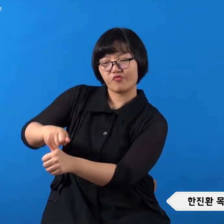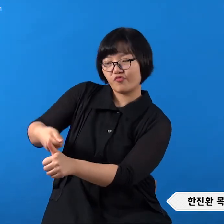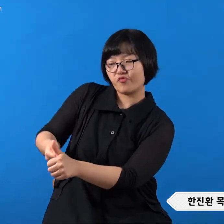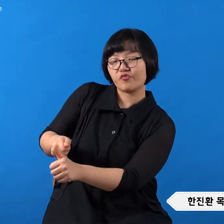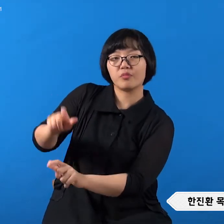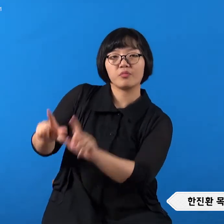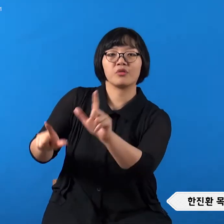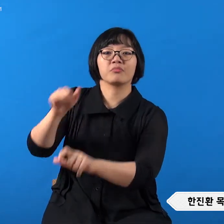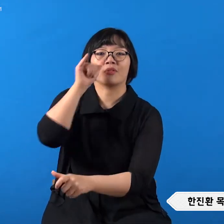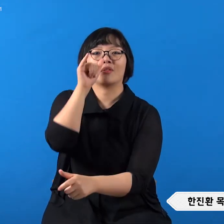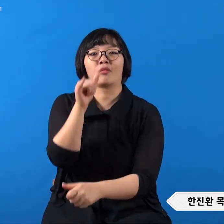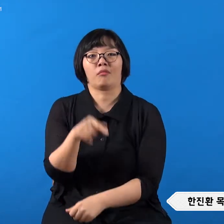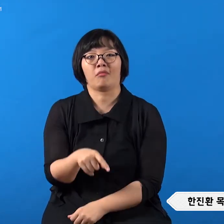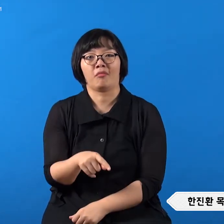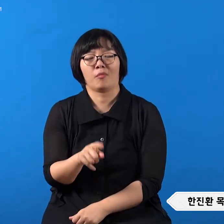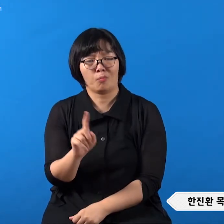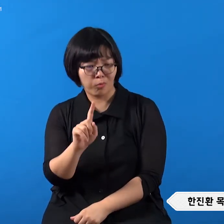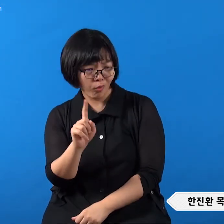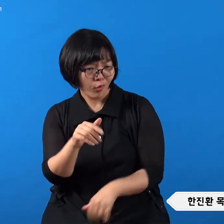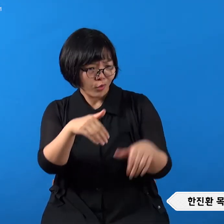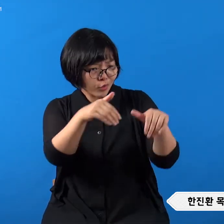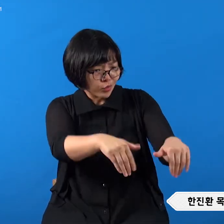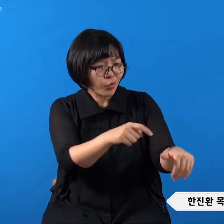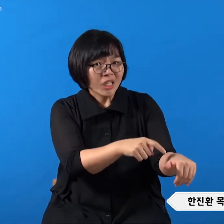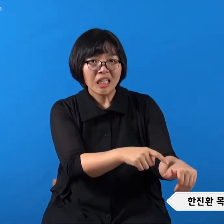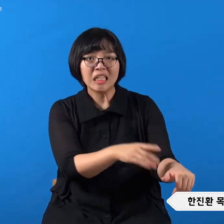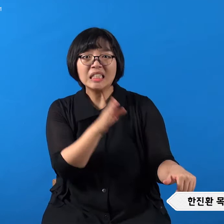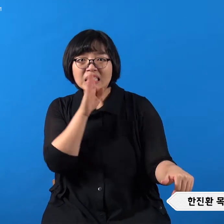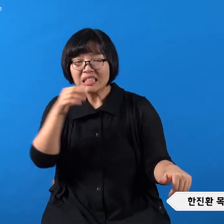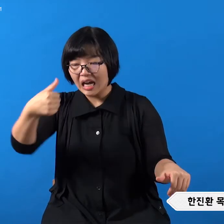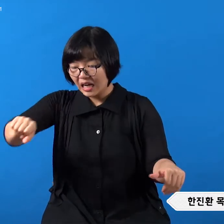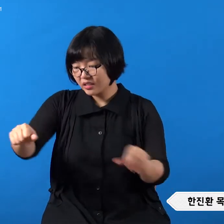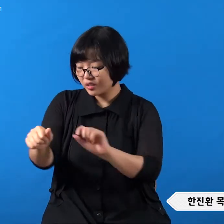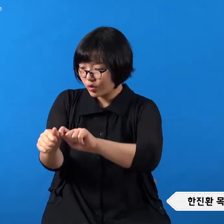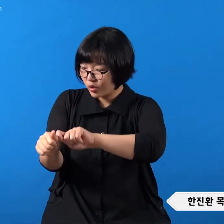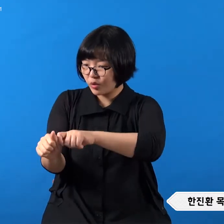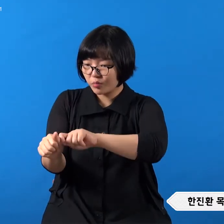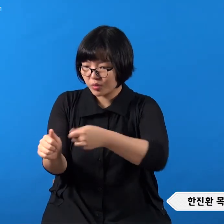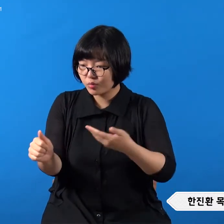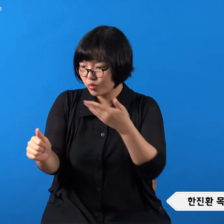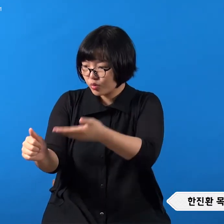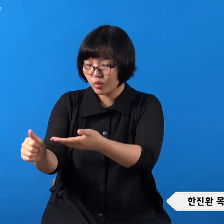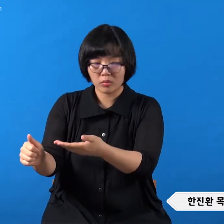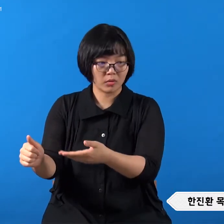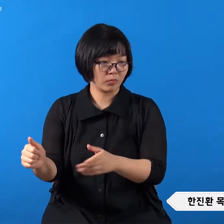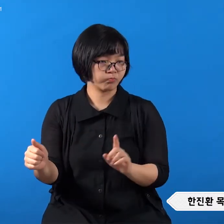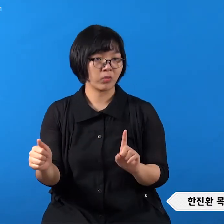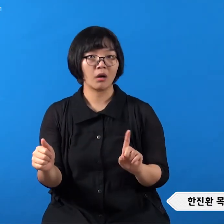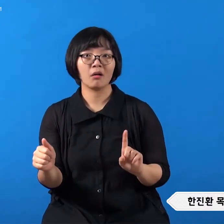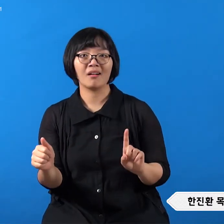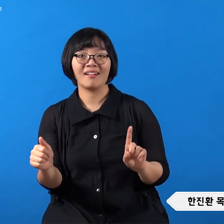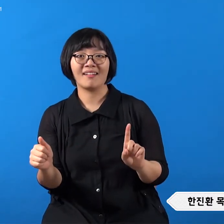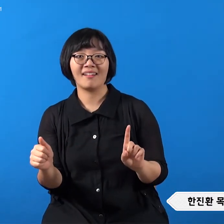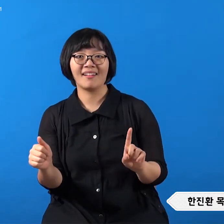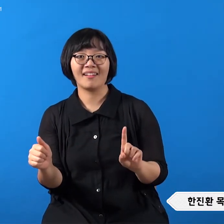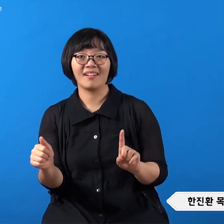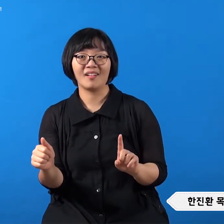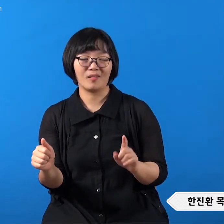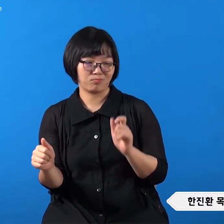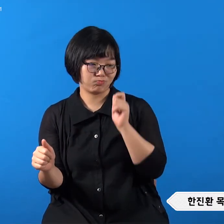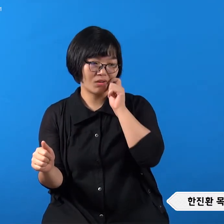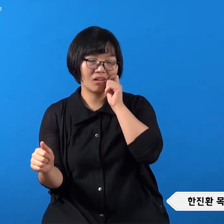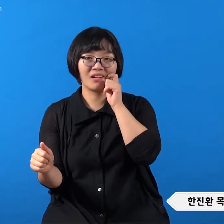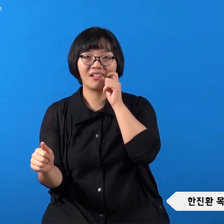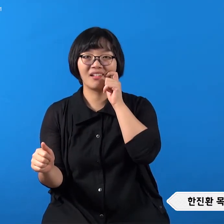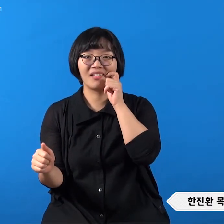나옵니다. 종이 아들을 핍박을 했다. 그건 그럴 수가 없는데 그런 일이